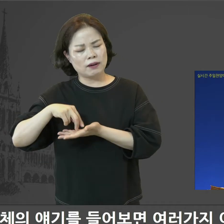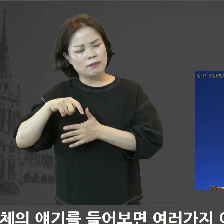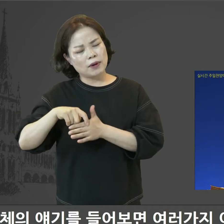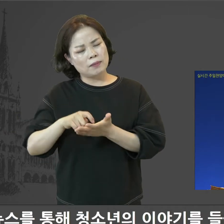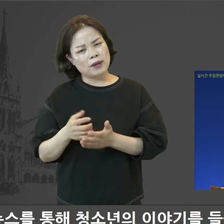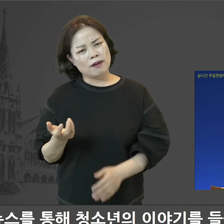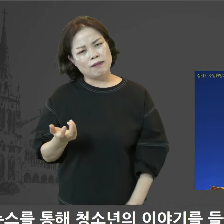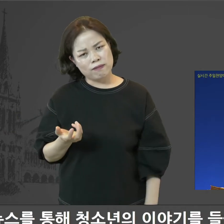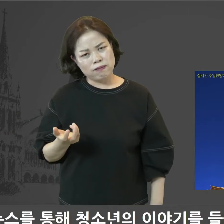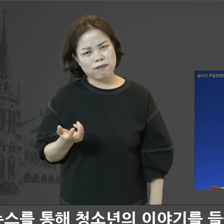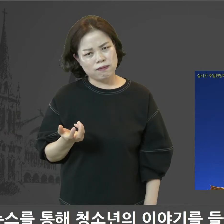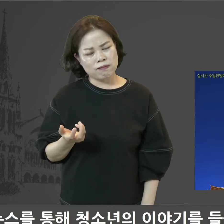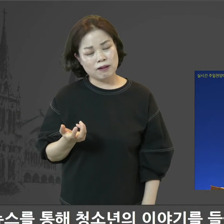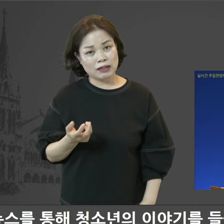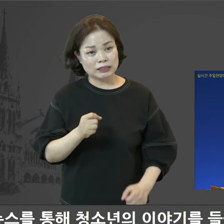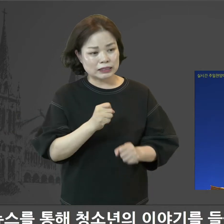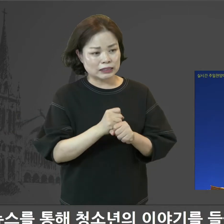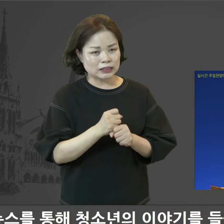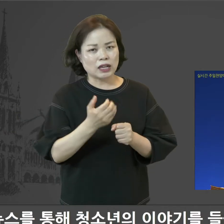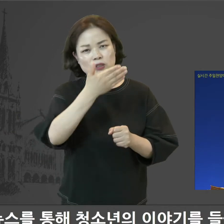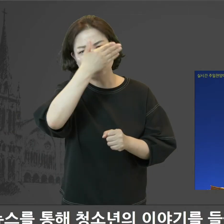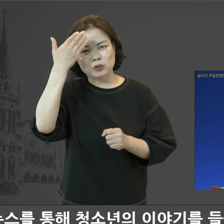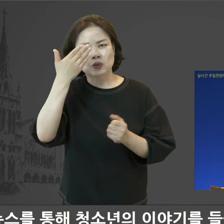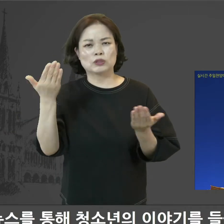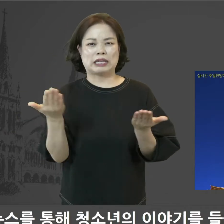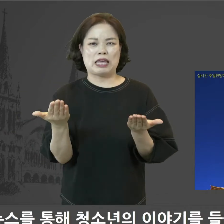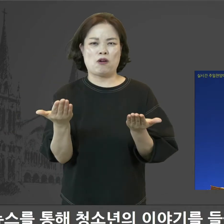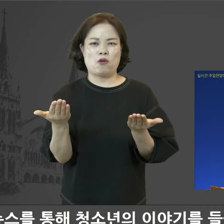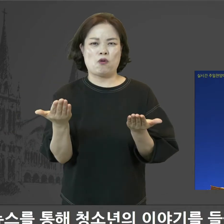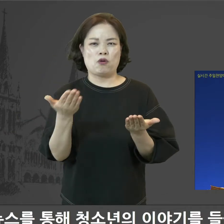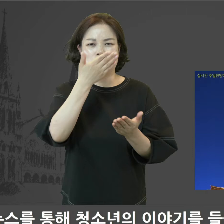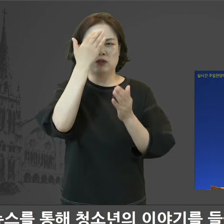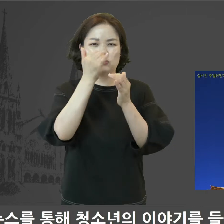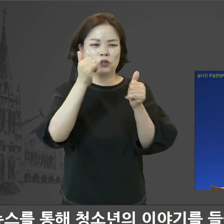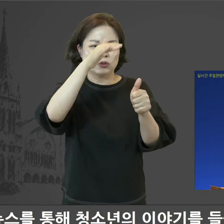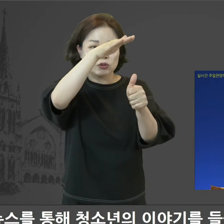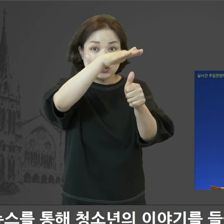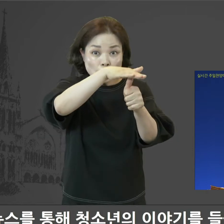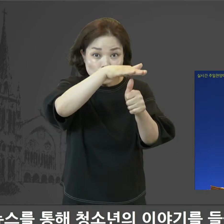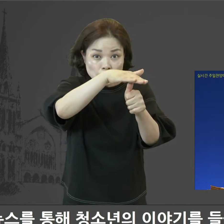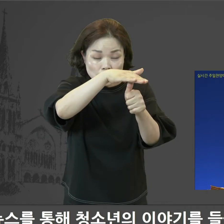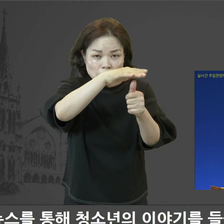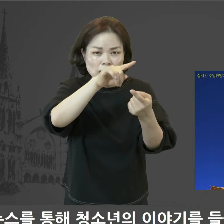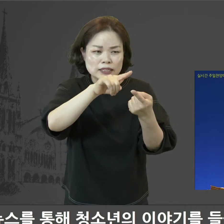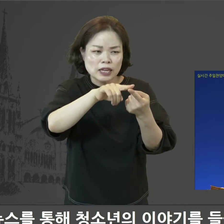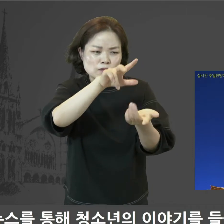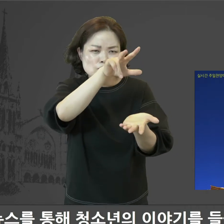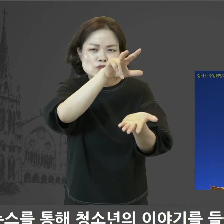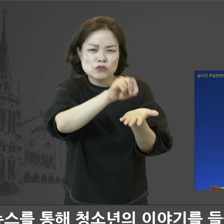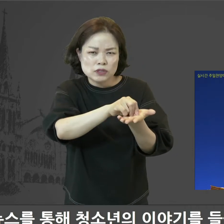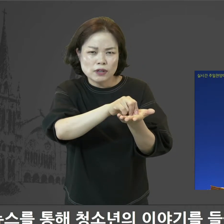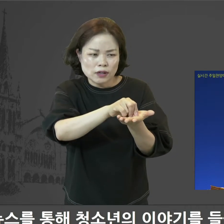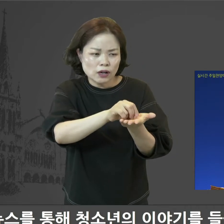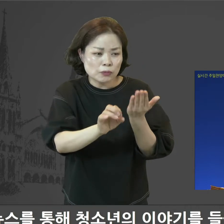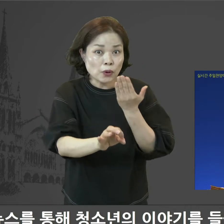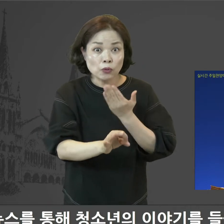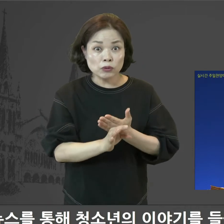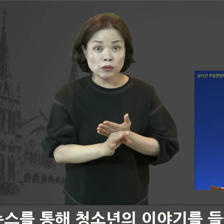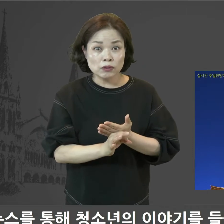아팠습니다. 제가 청소년 사역을 하다 보니까 아무래도 이 청소년에 관한 문제다라고